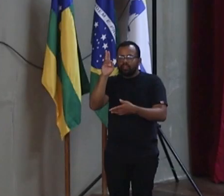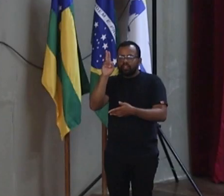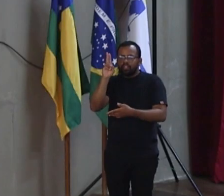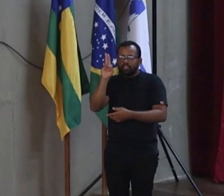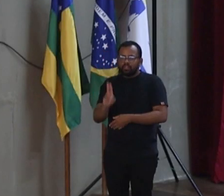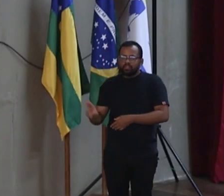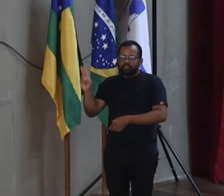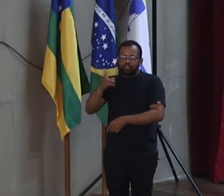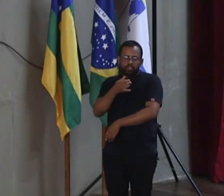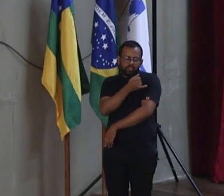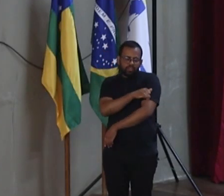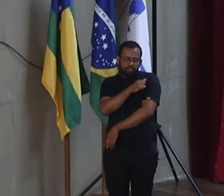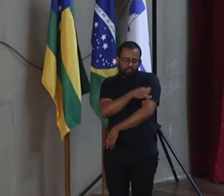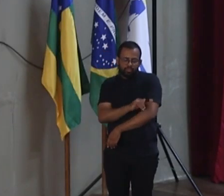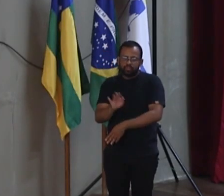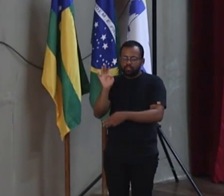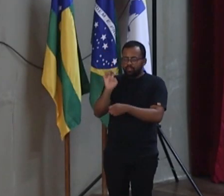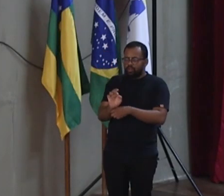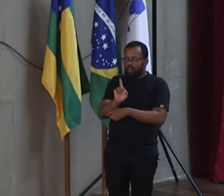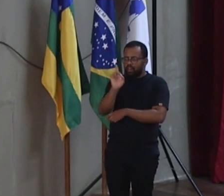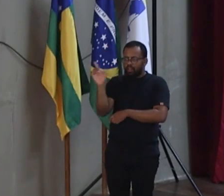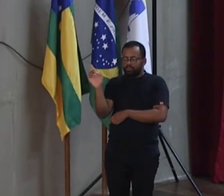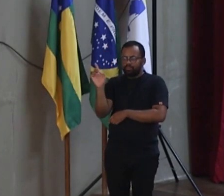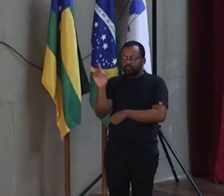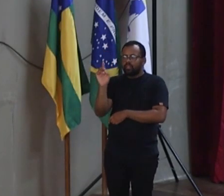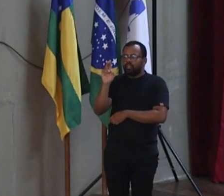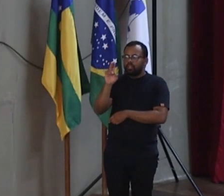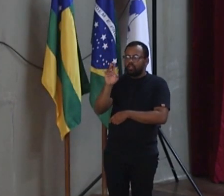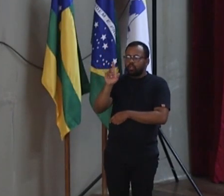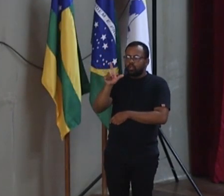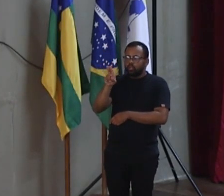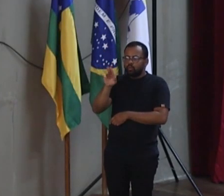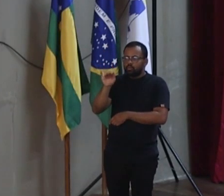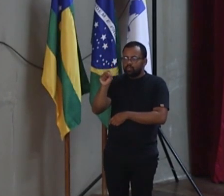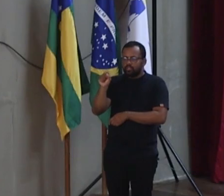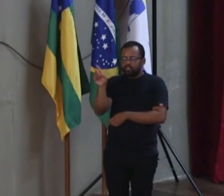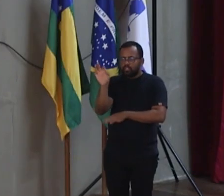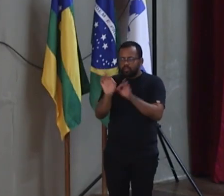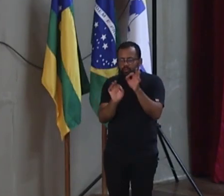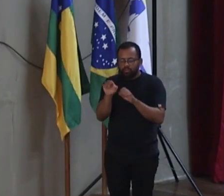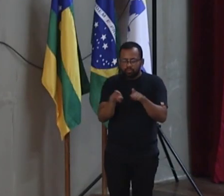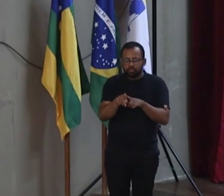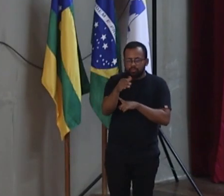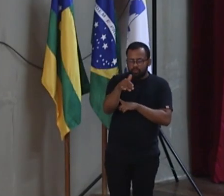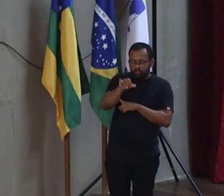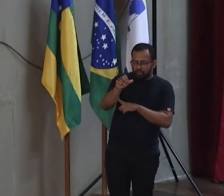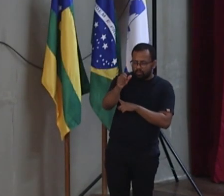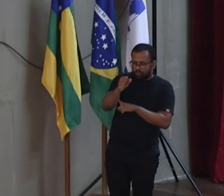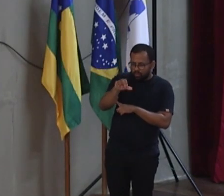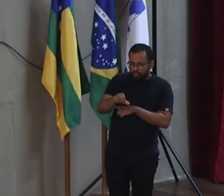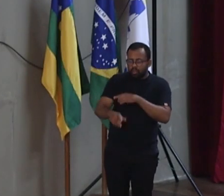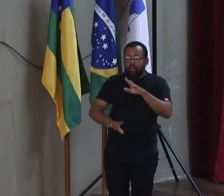que foi organizado pelo Luiz Paulo. Em 1989, também aconteceu o